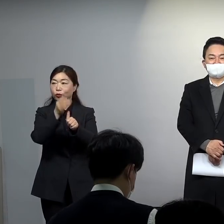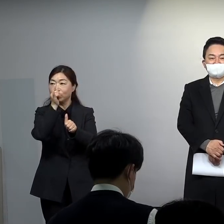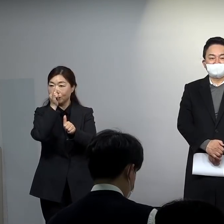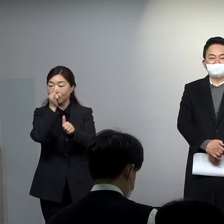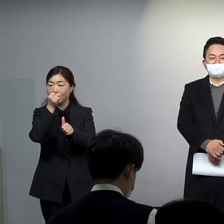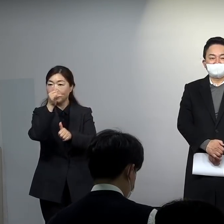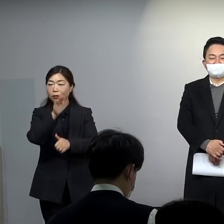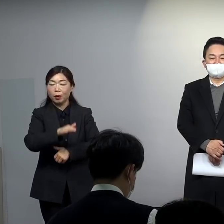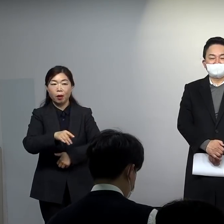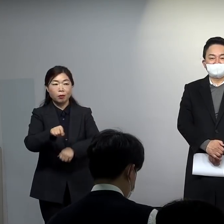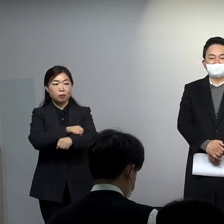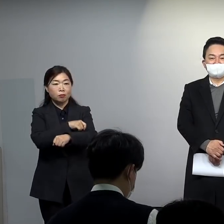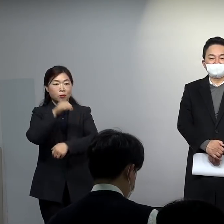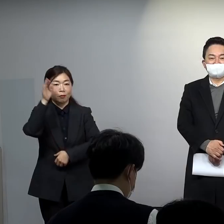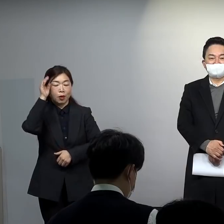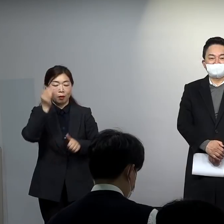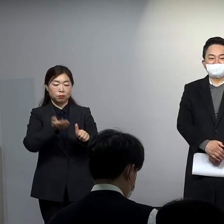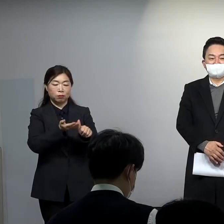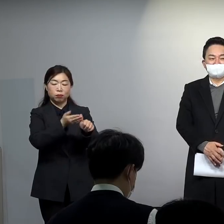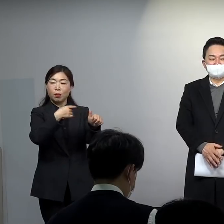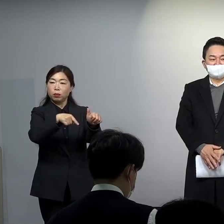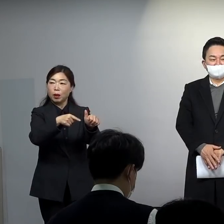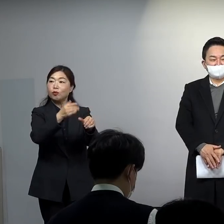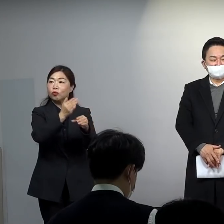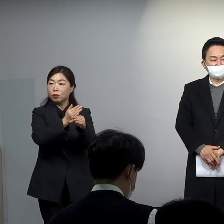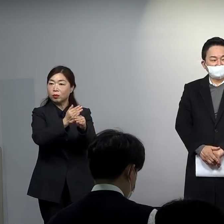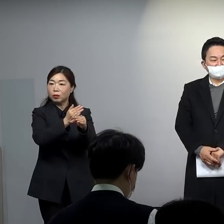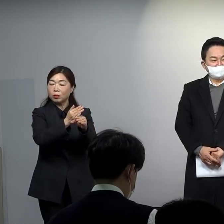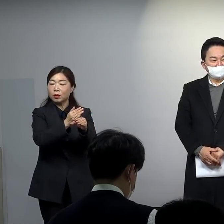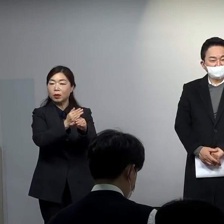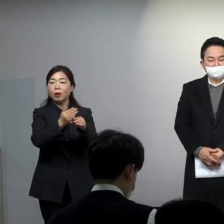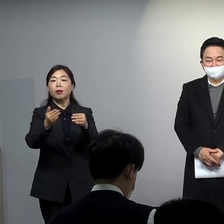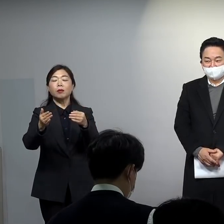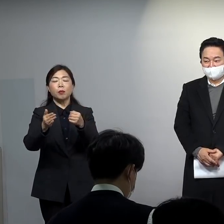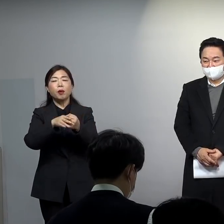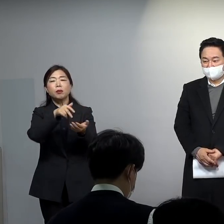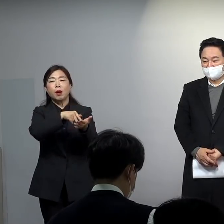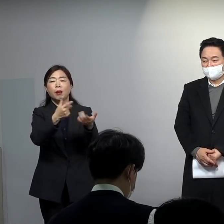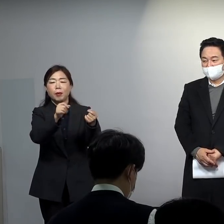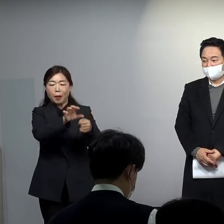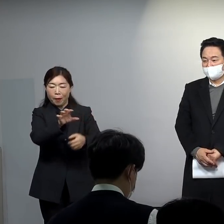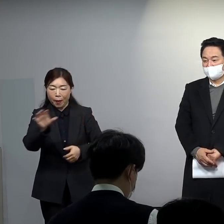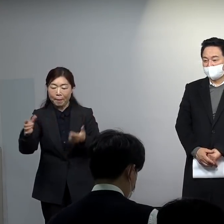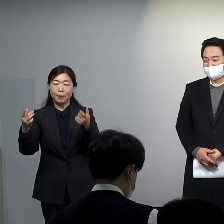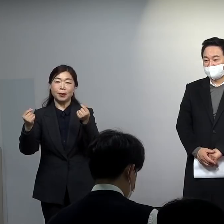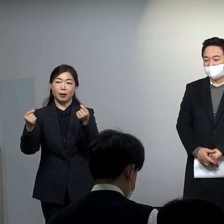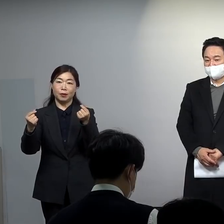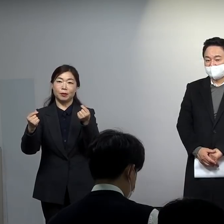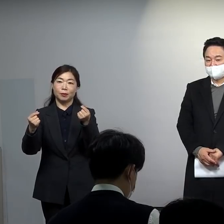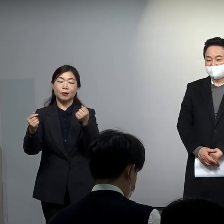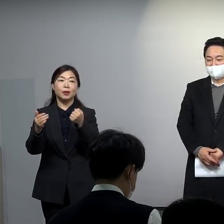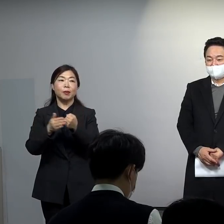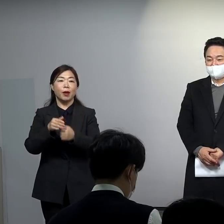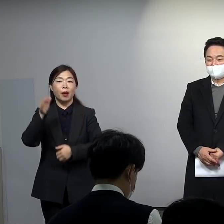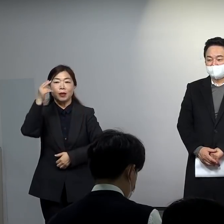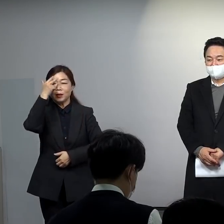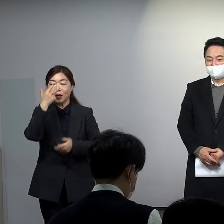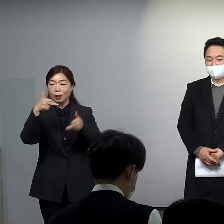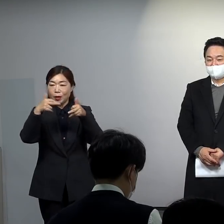또 양성을 하고 있거든요. 그렇기 때문에 그 차원에서 이 안내견도